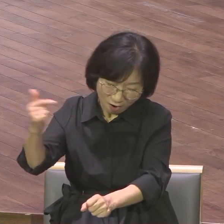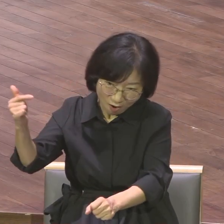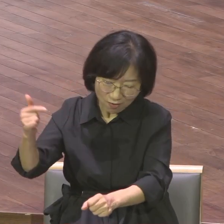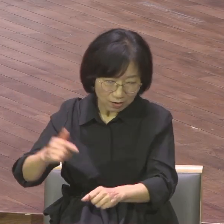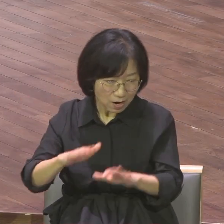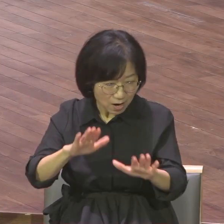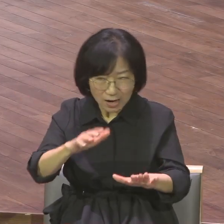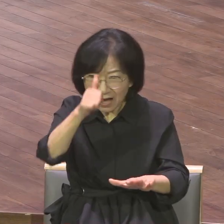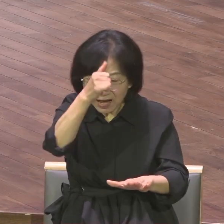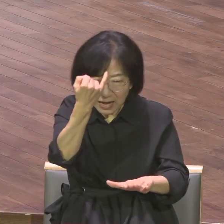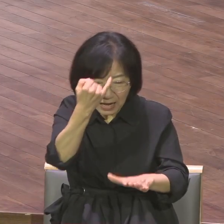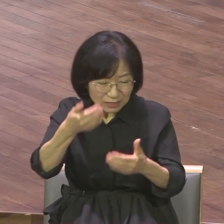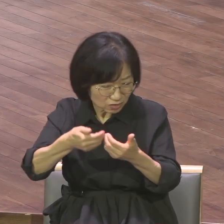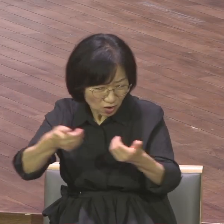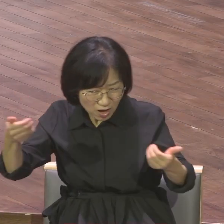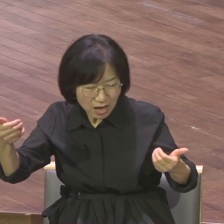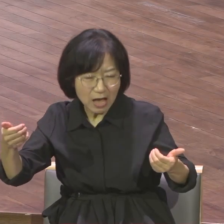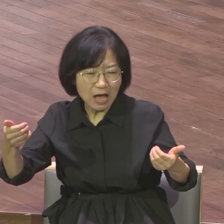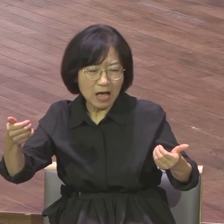즉시로